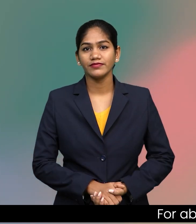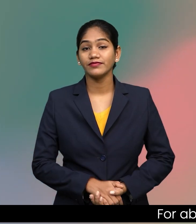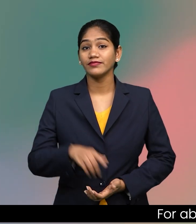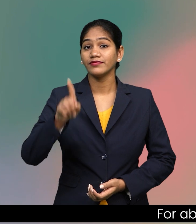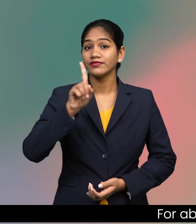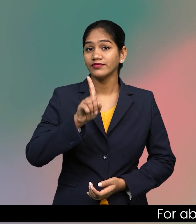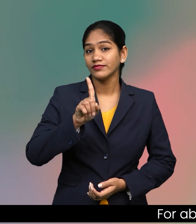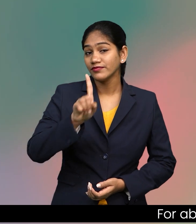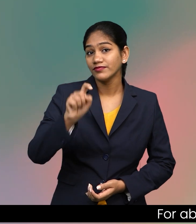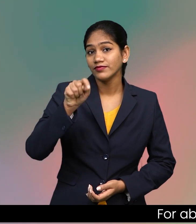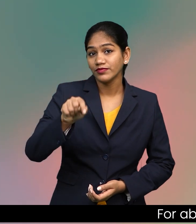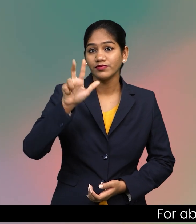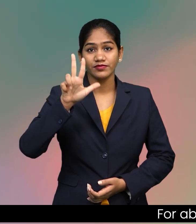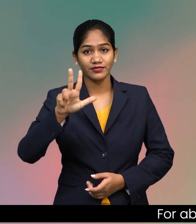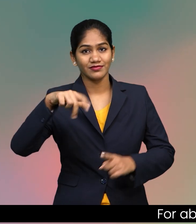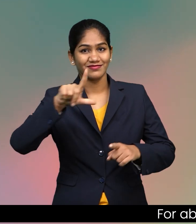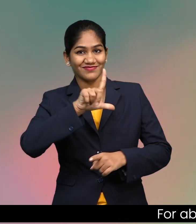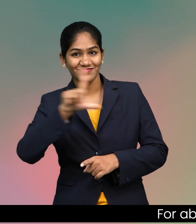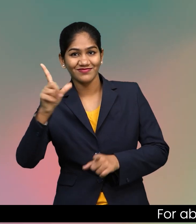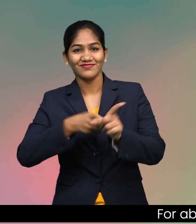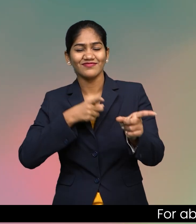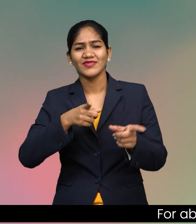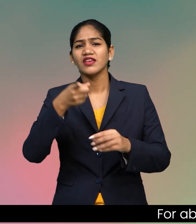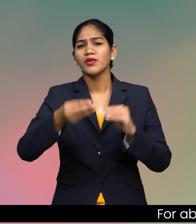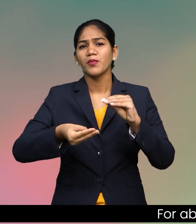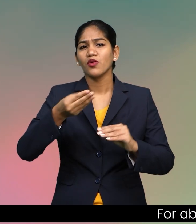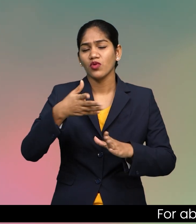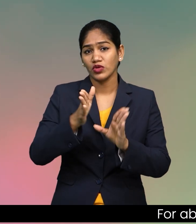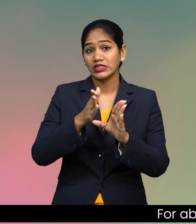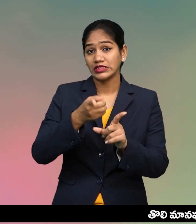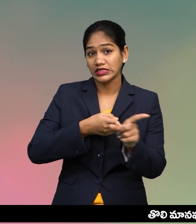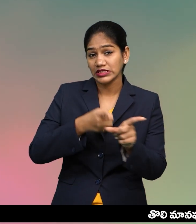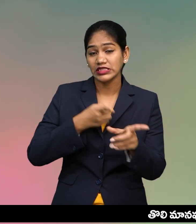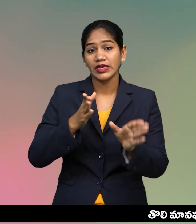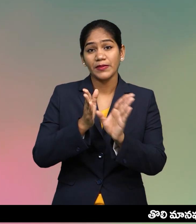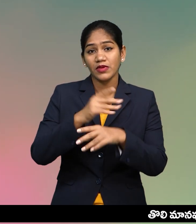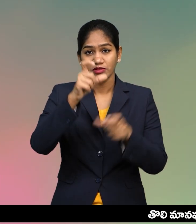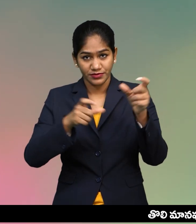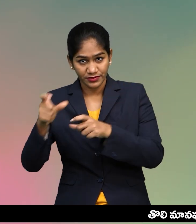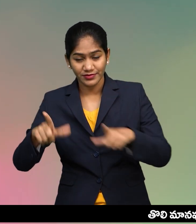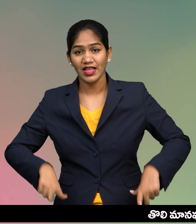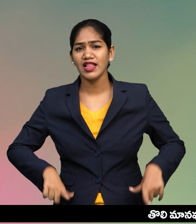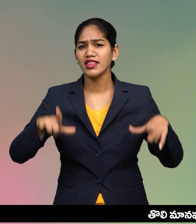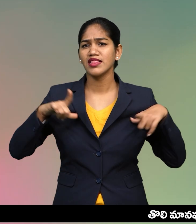సుమారు 1.8 లక్షల సంవత్సరాలు. తొలి మానవులు వేటగాళ్లుగా